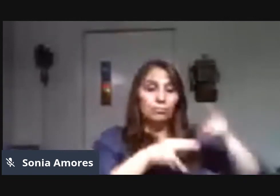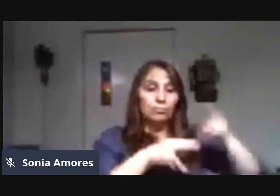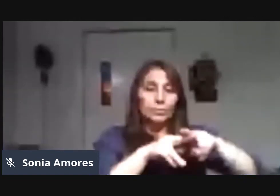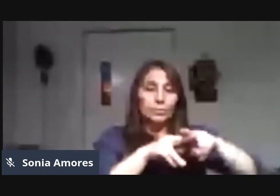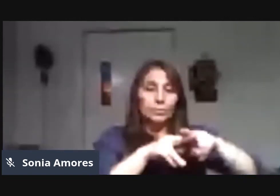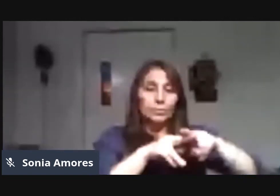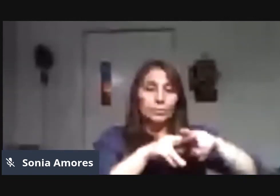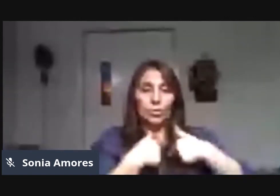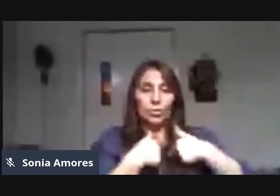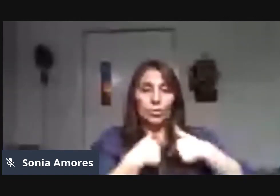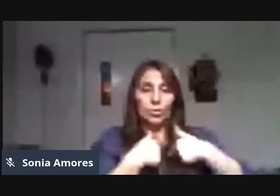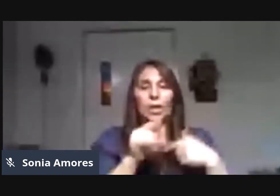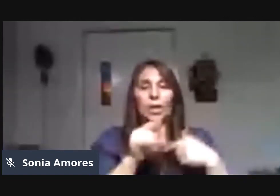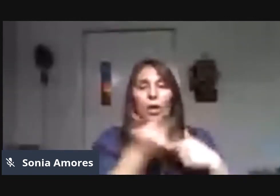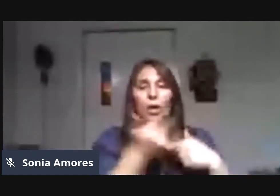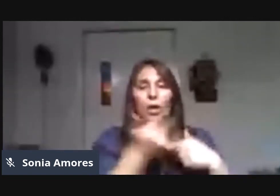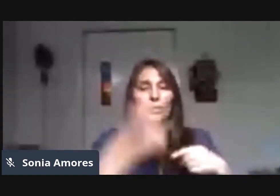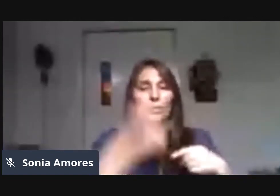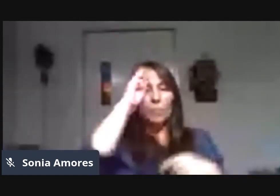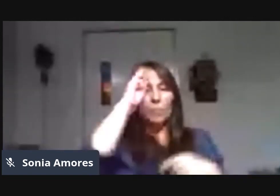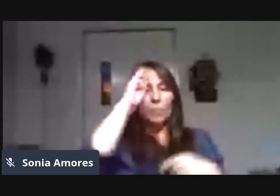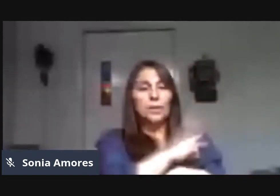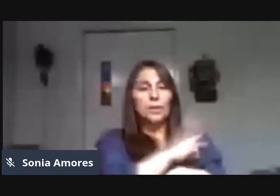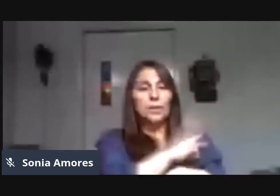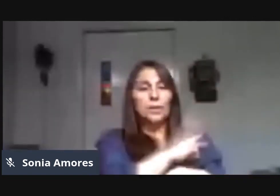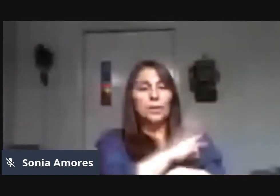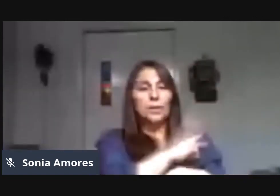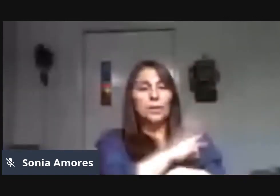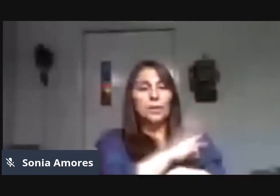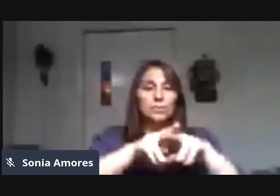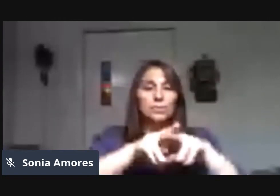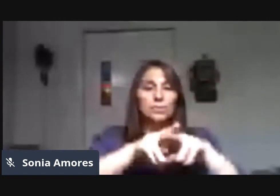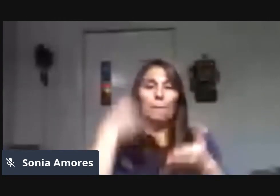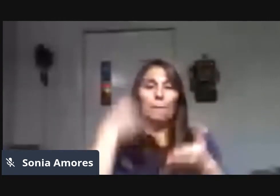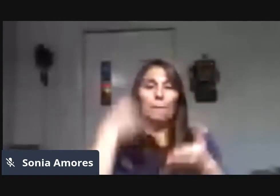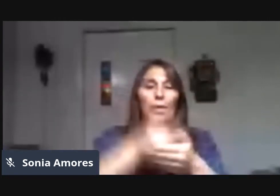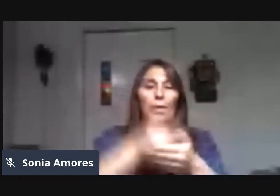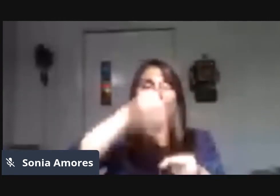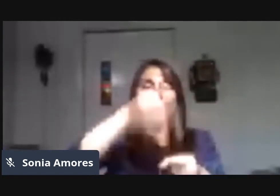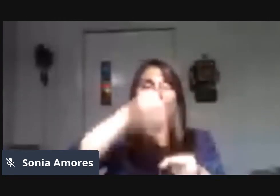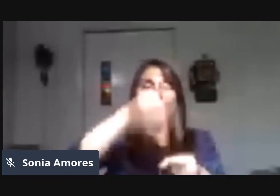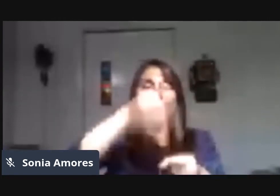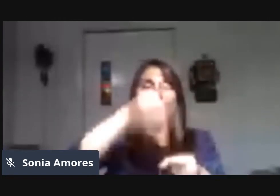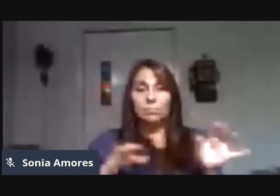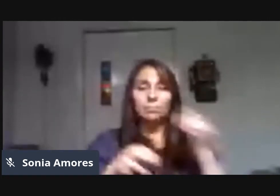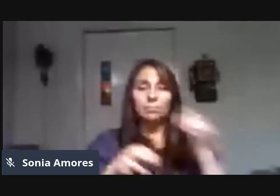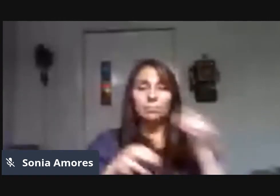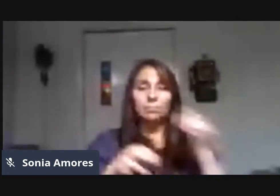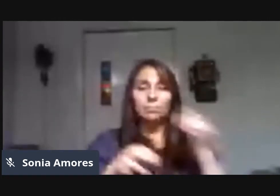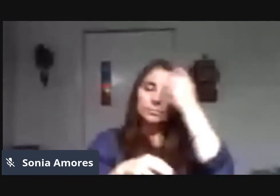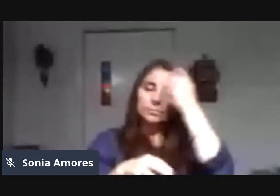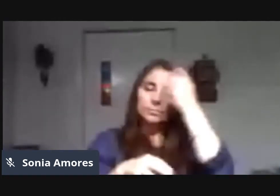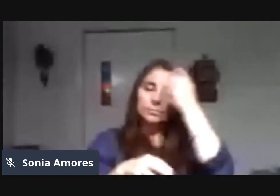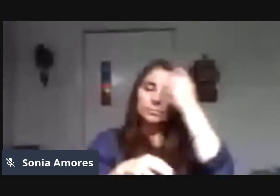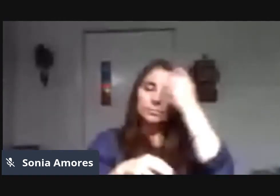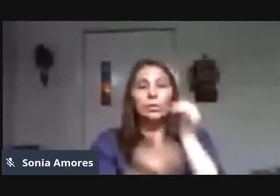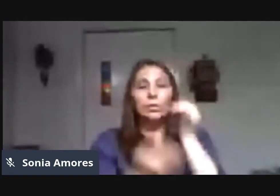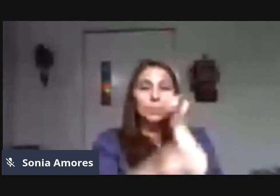estudiantes. Estos escenarios frente a la coyuntura actual y el presupuesto van a impactar de manera